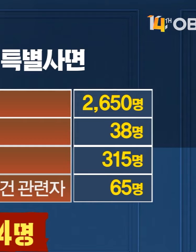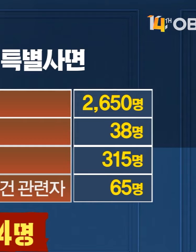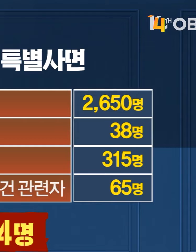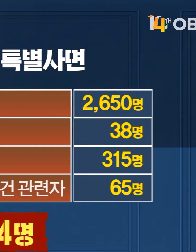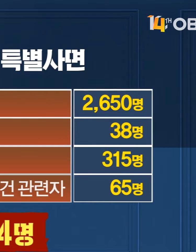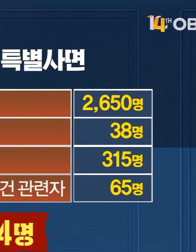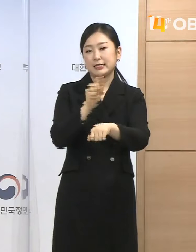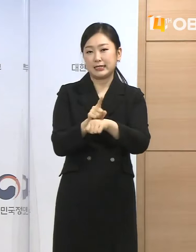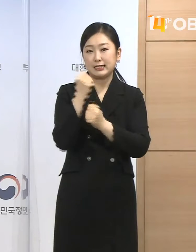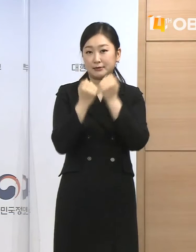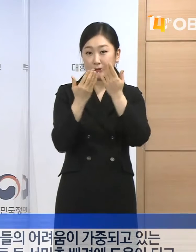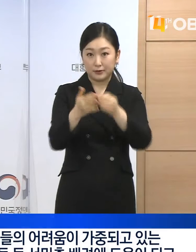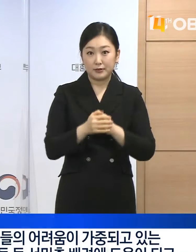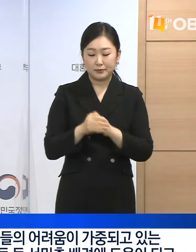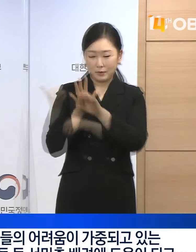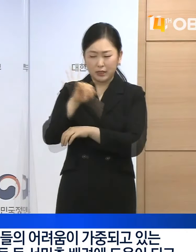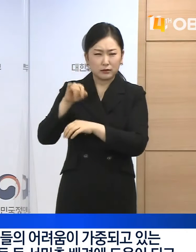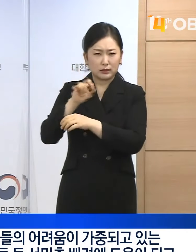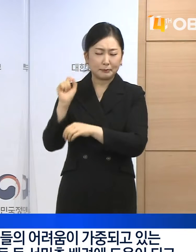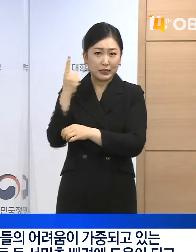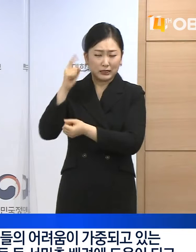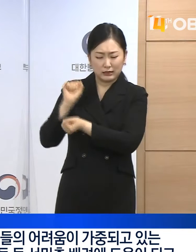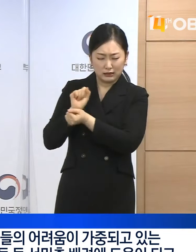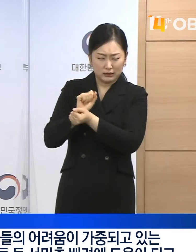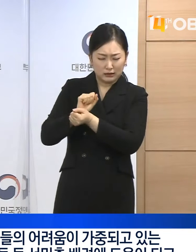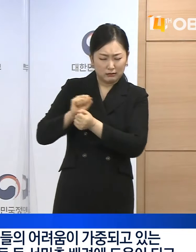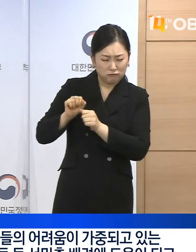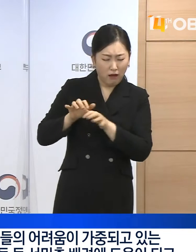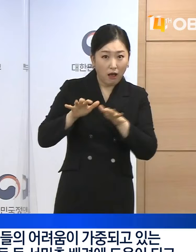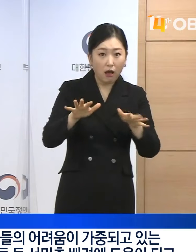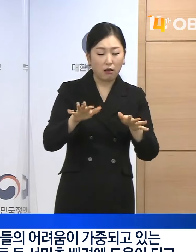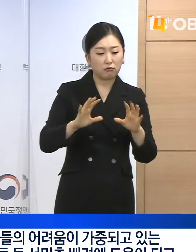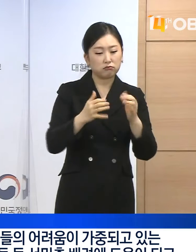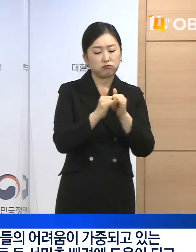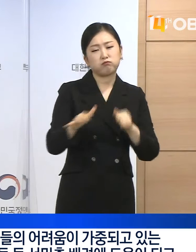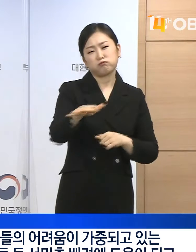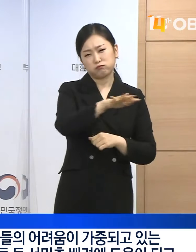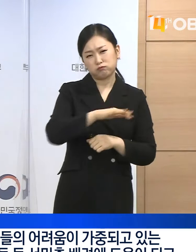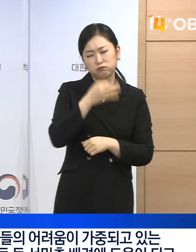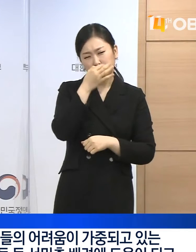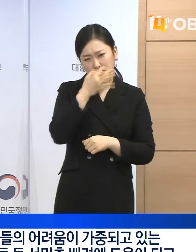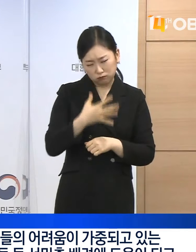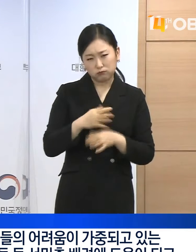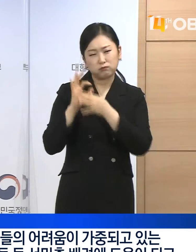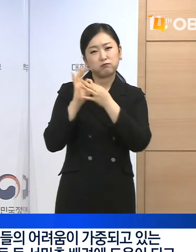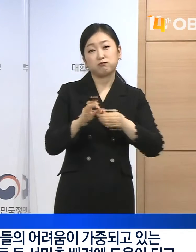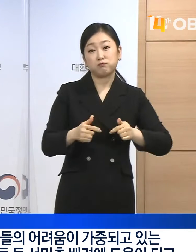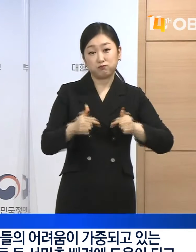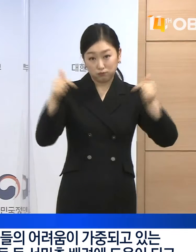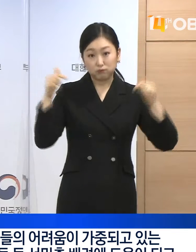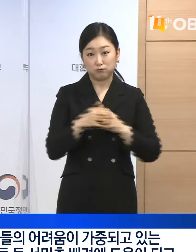315명도 포함됐습니다. 코로나19 확산 상황 지속으로 국민들이 어려움이 가중되고 있는 상황에서